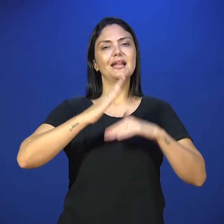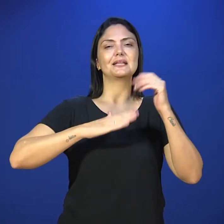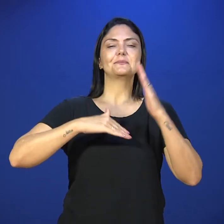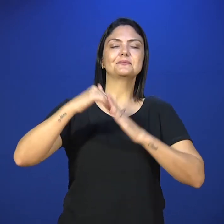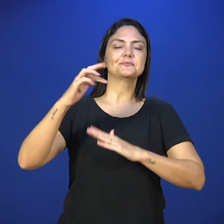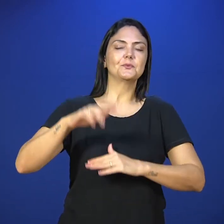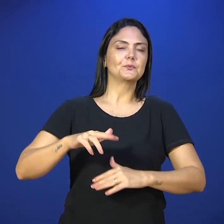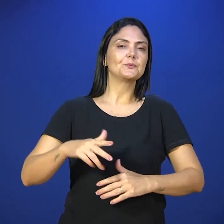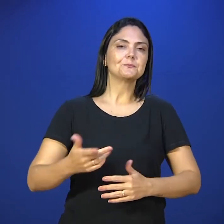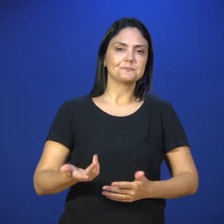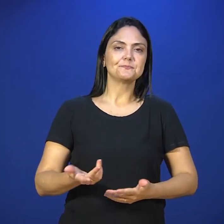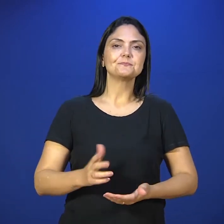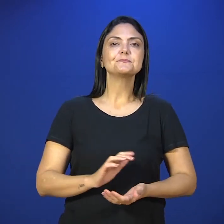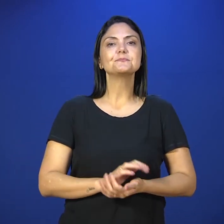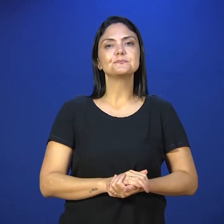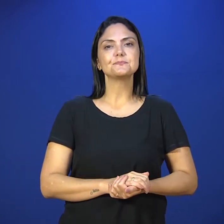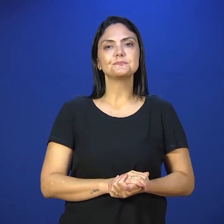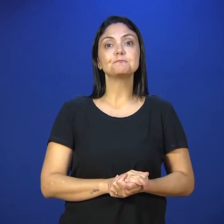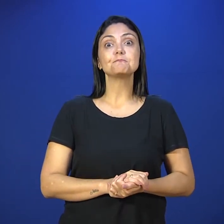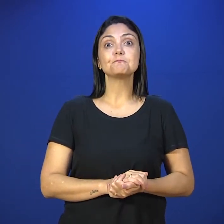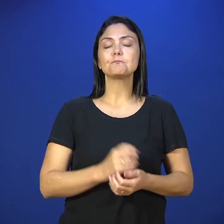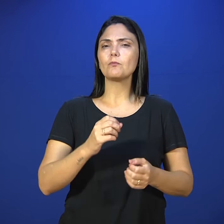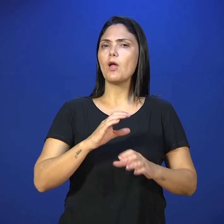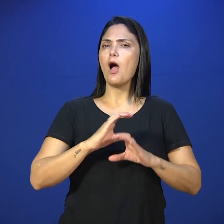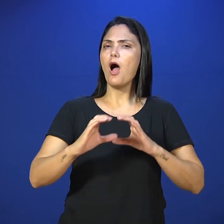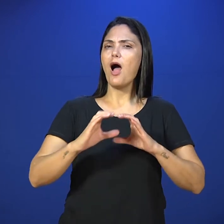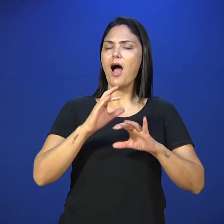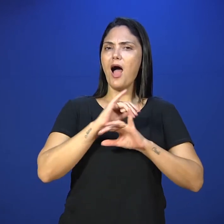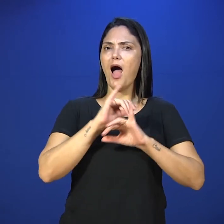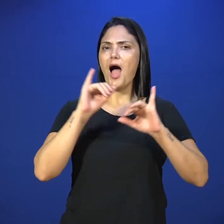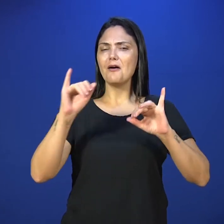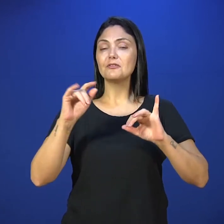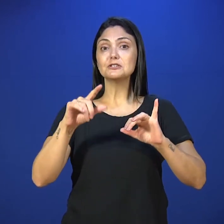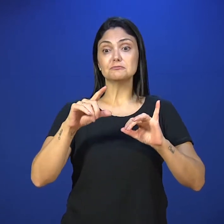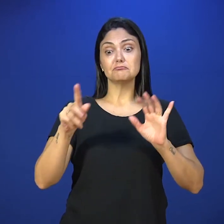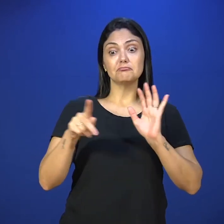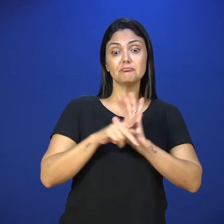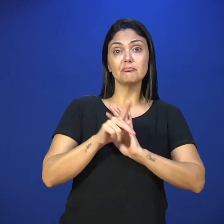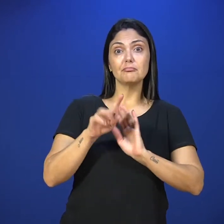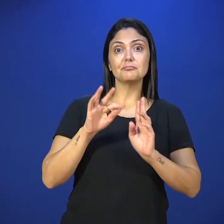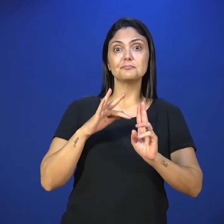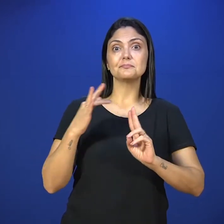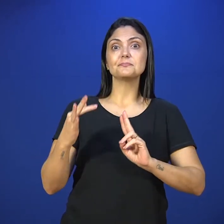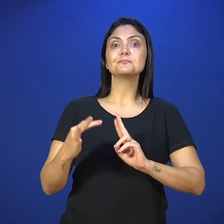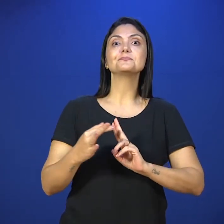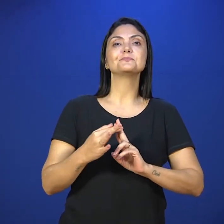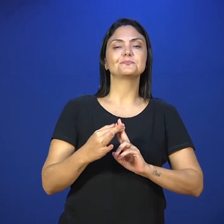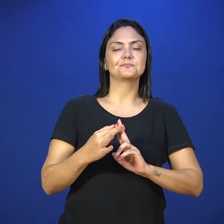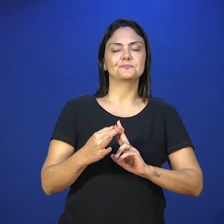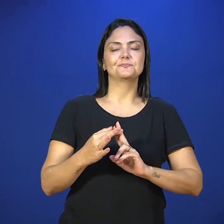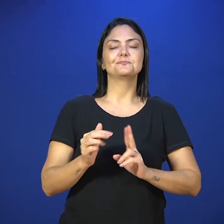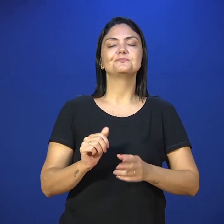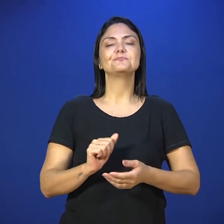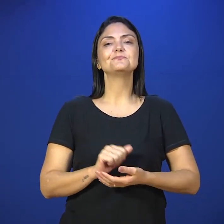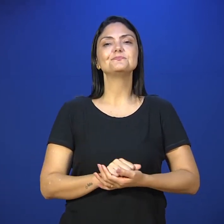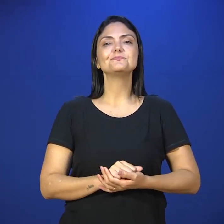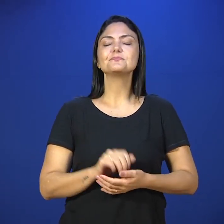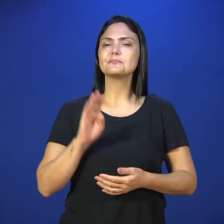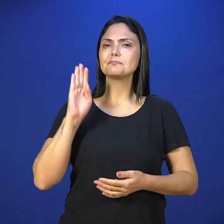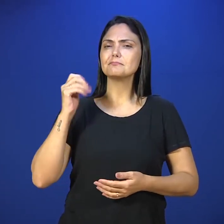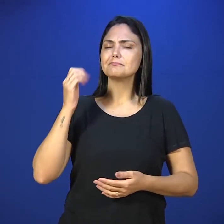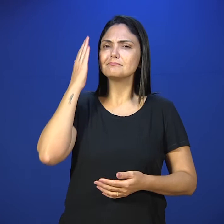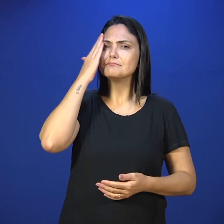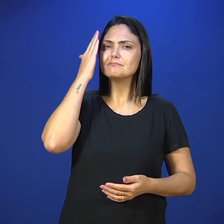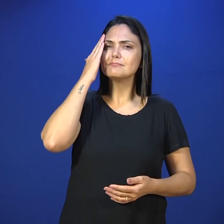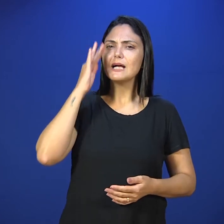aqueles órgãos. 8. Dos canais de comunicação institucional. 8.1. O candidato fica